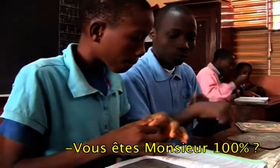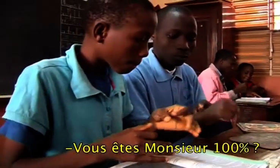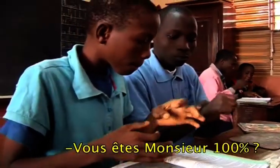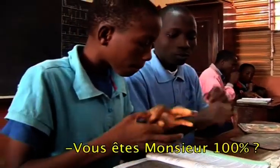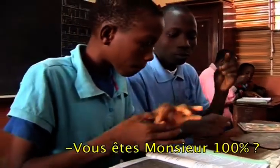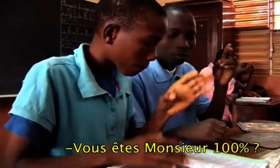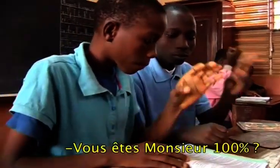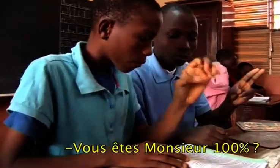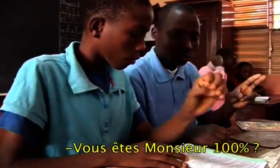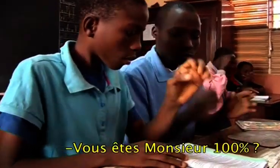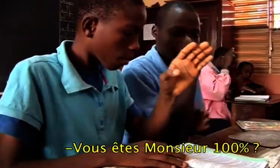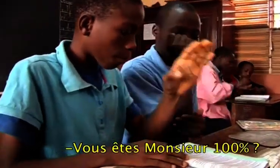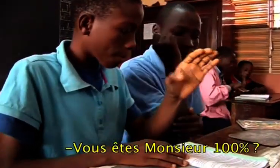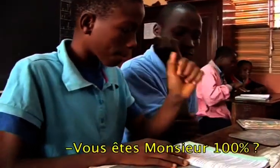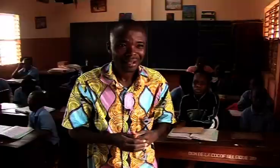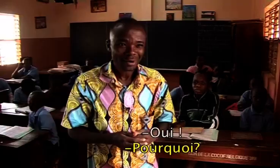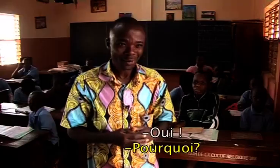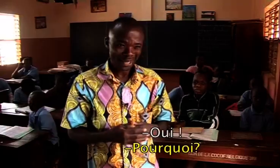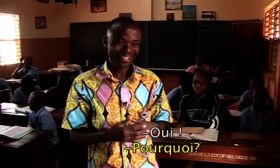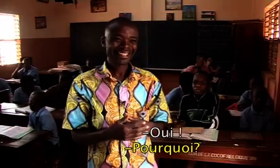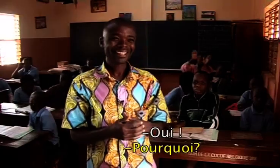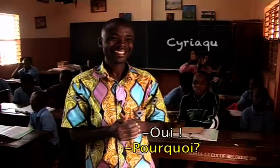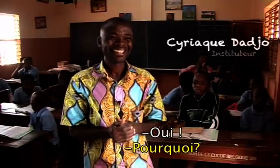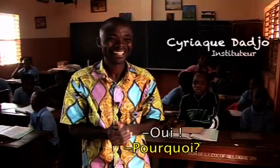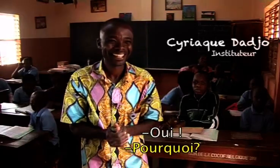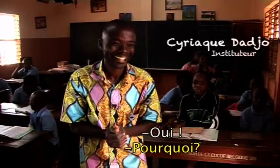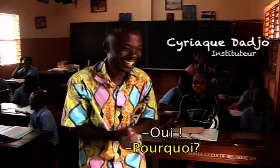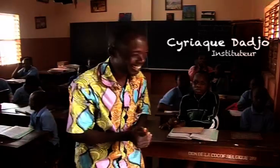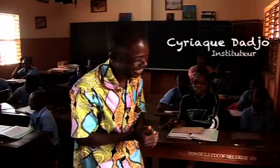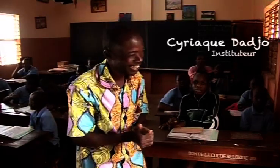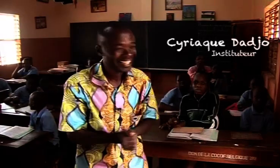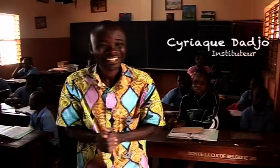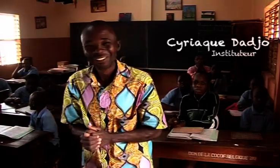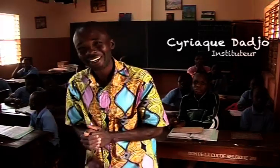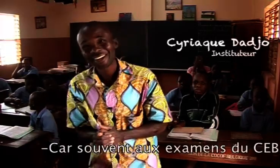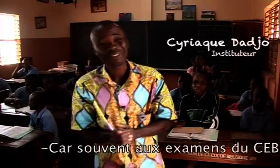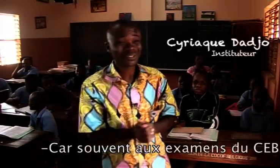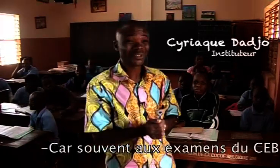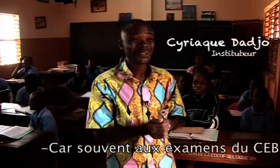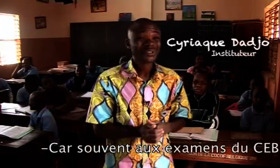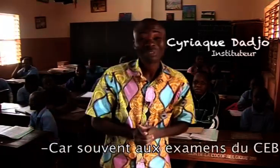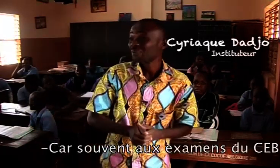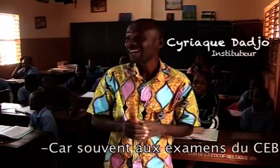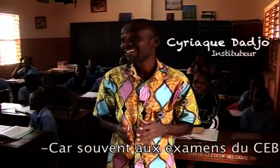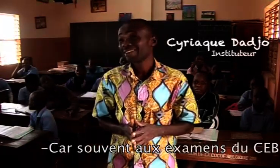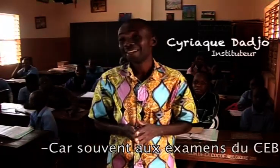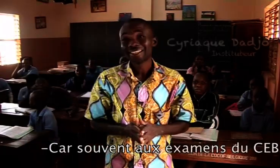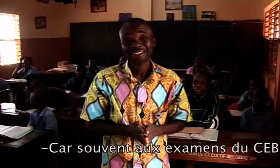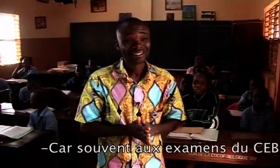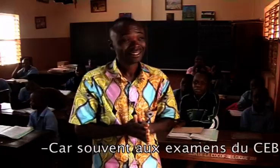Il paraît qu'on vous appelle Monsieur 100%. Oui. Pourquoi? Voilà, parce que souvent les examens,